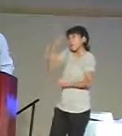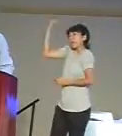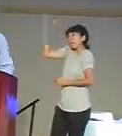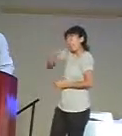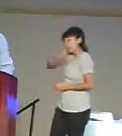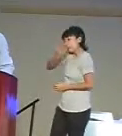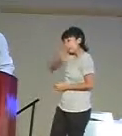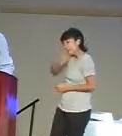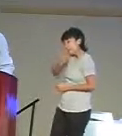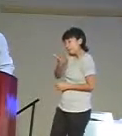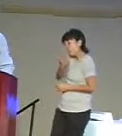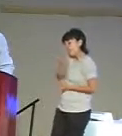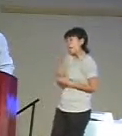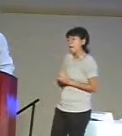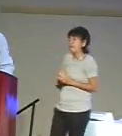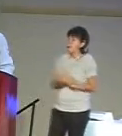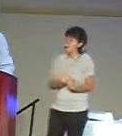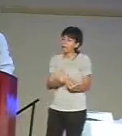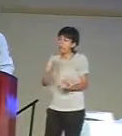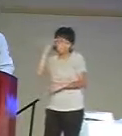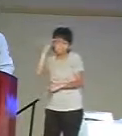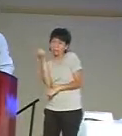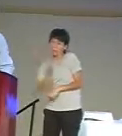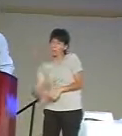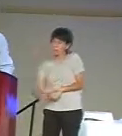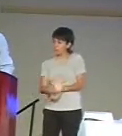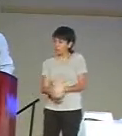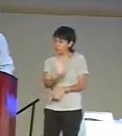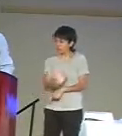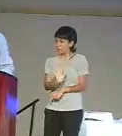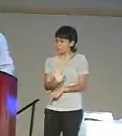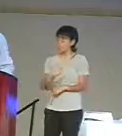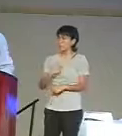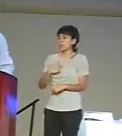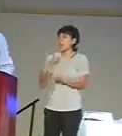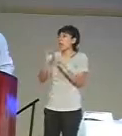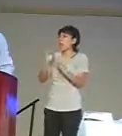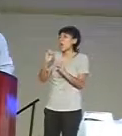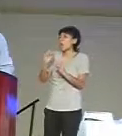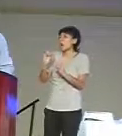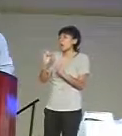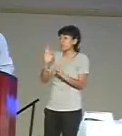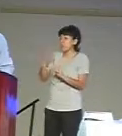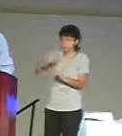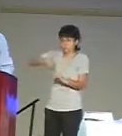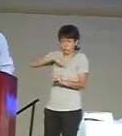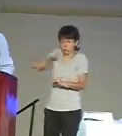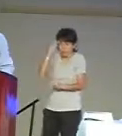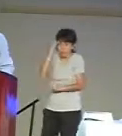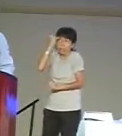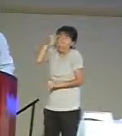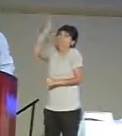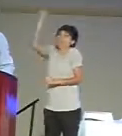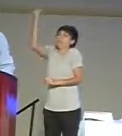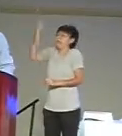y seguimos imponiendo nuestros criterios ideológicos o religiosos